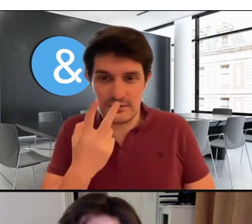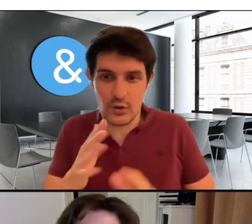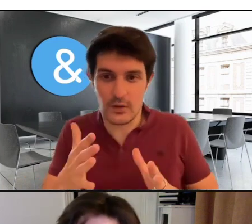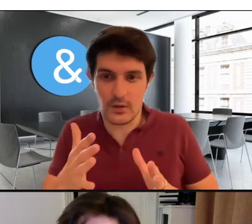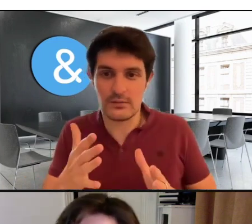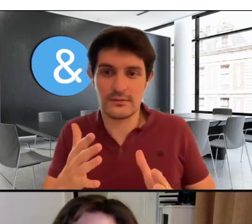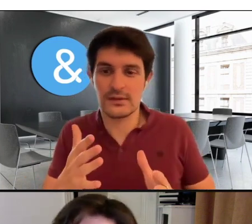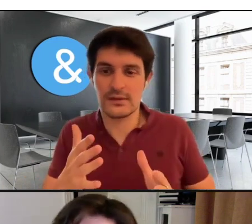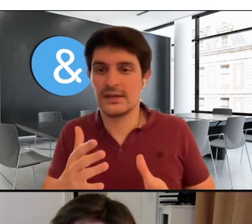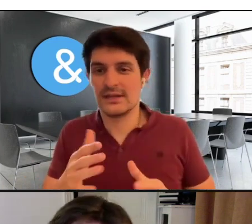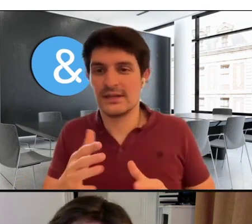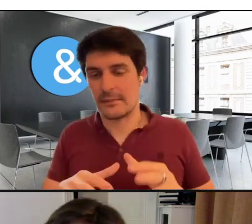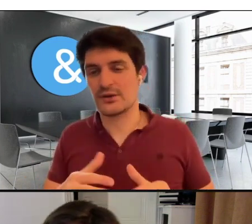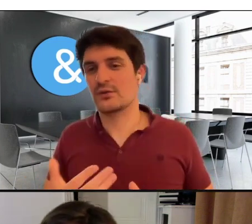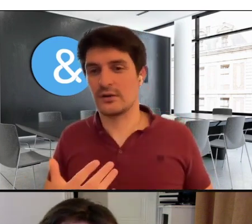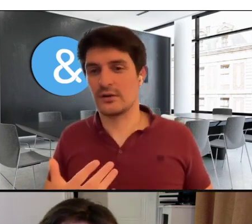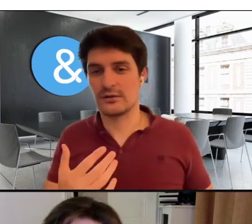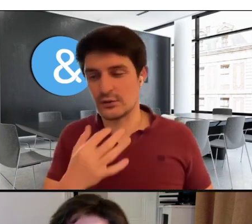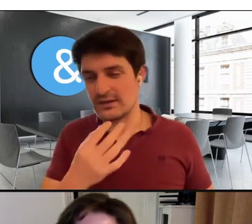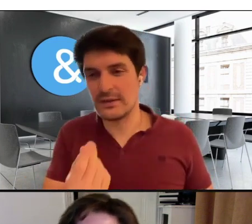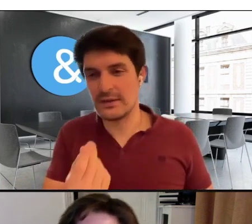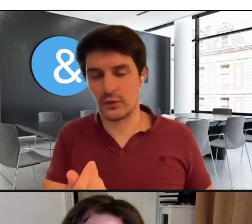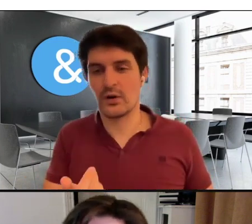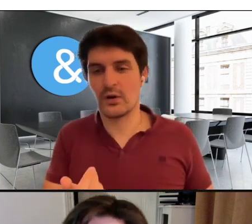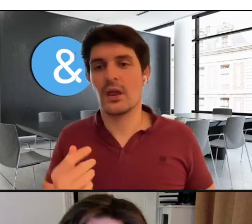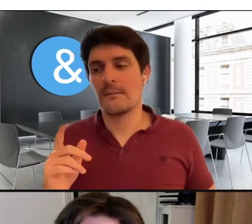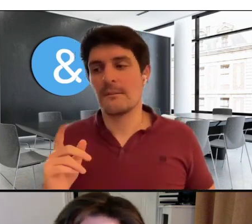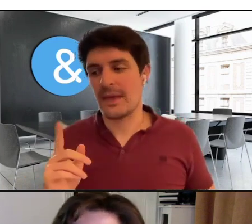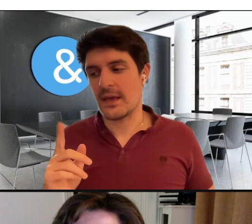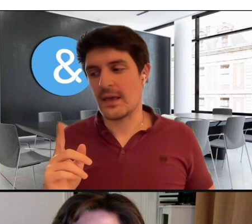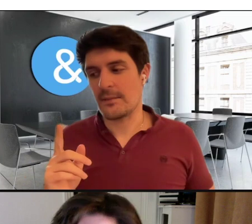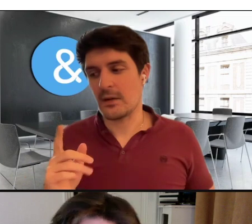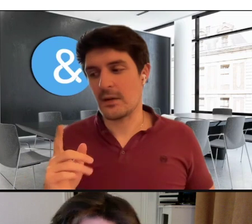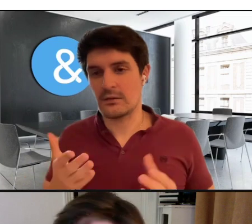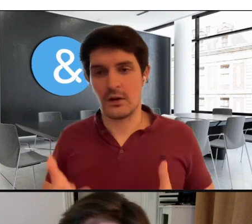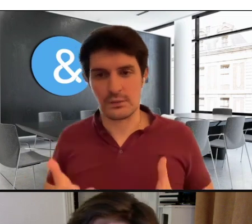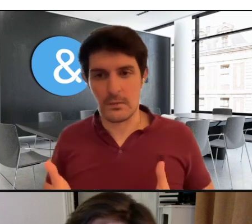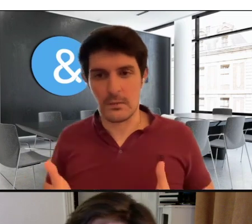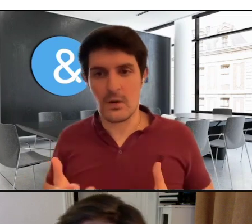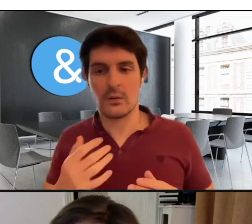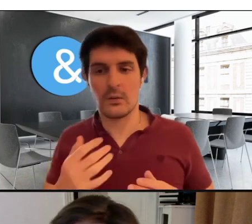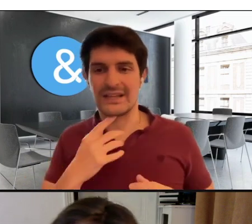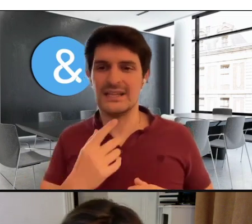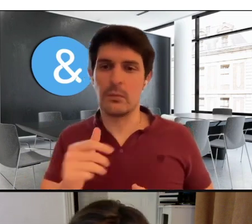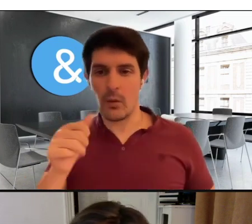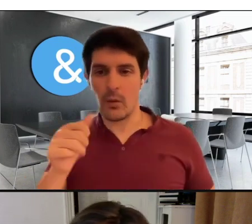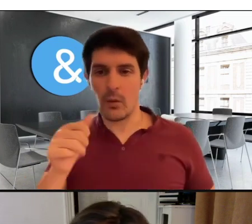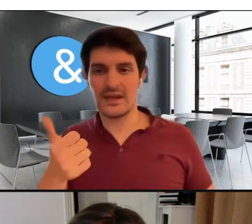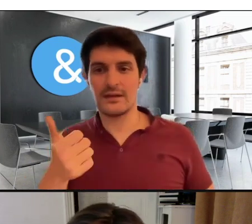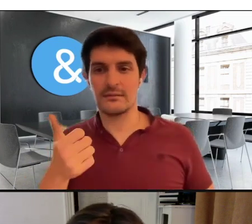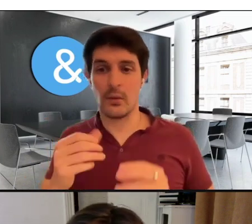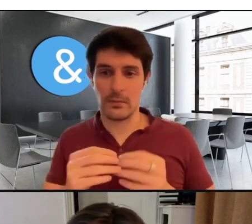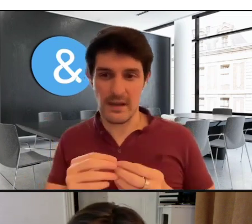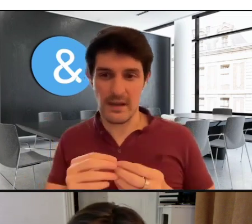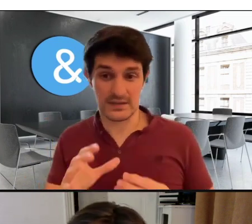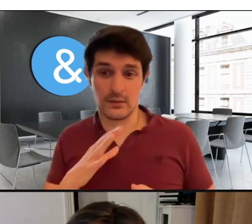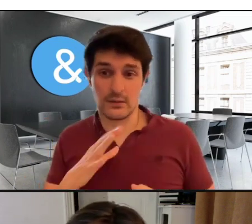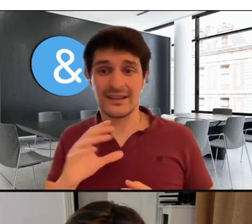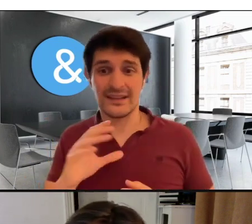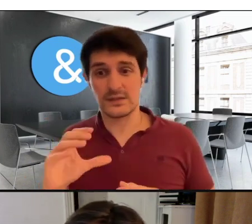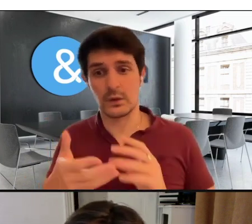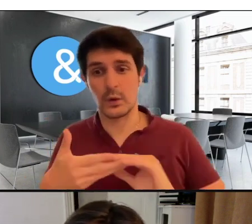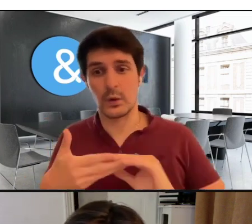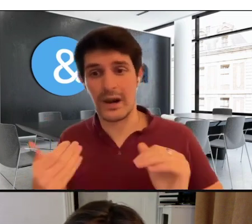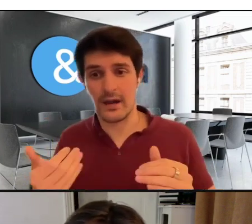comment ça marche, donc je te dis bientôt. Mais en ce moment, on a dit le premier problème, parce qu'il y a des